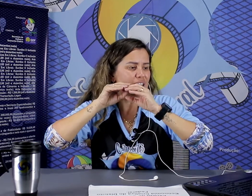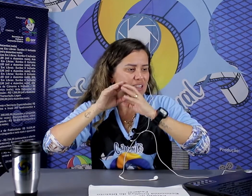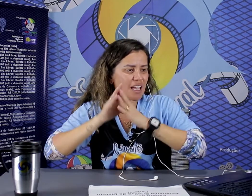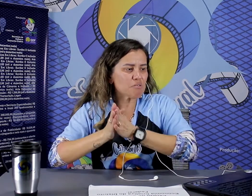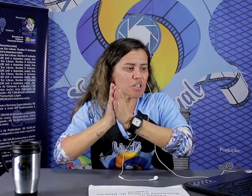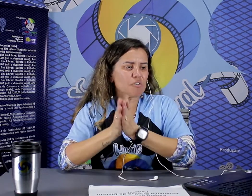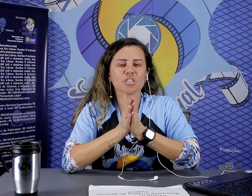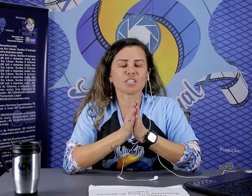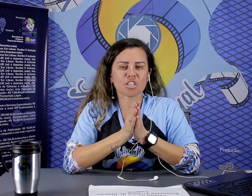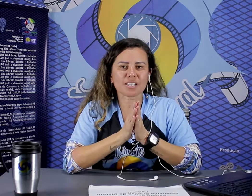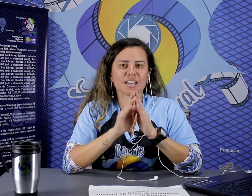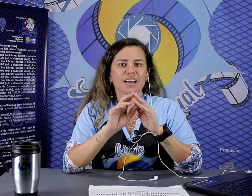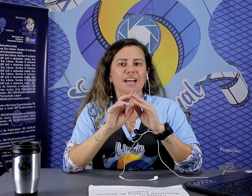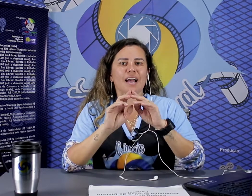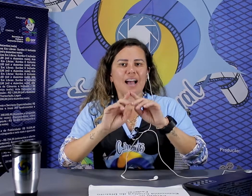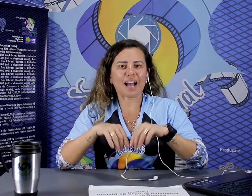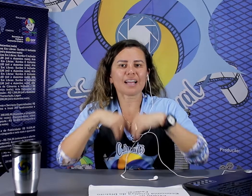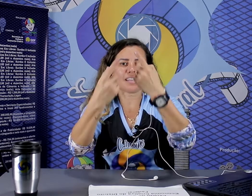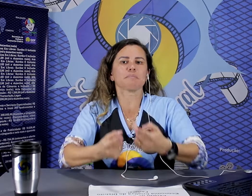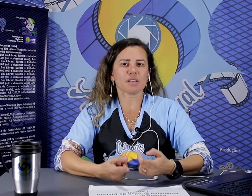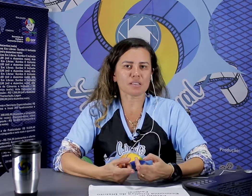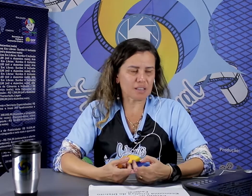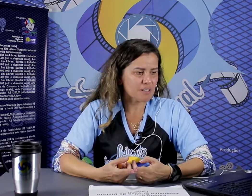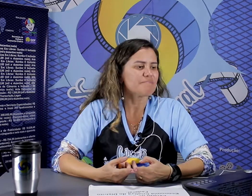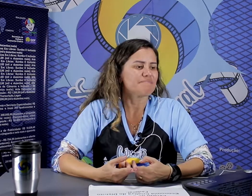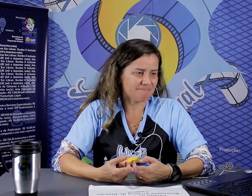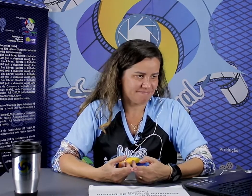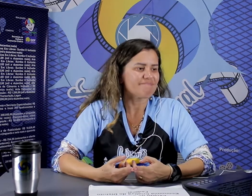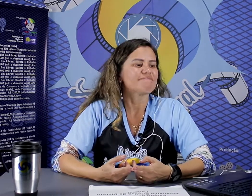tem um nível de exigência até para ele entender.